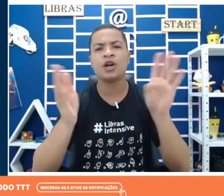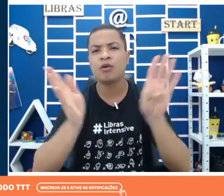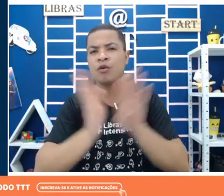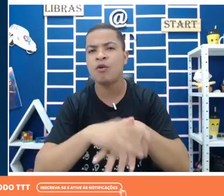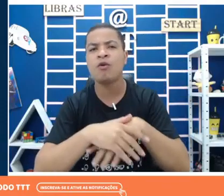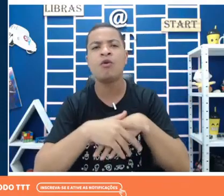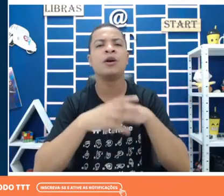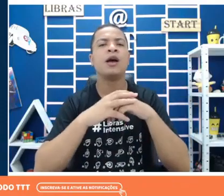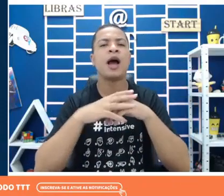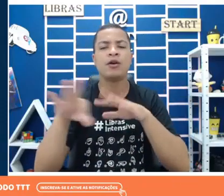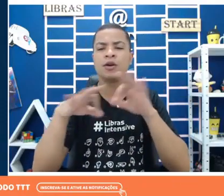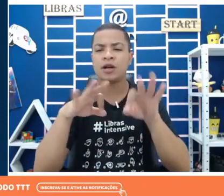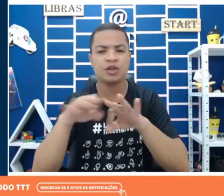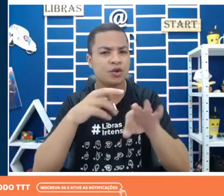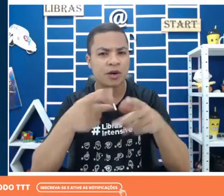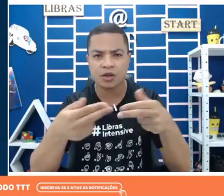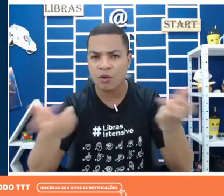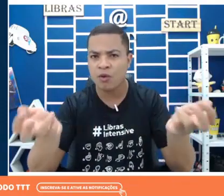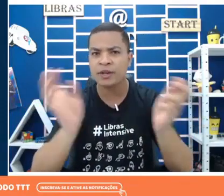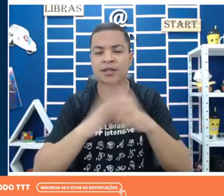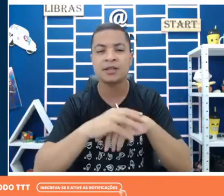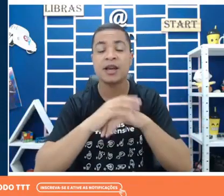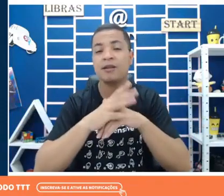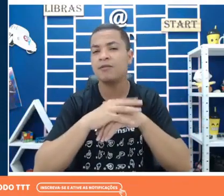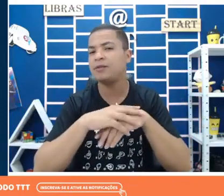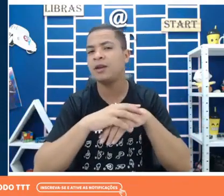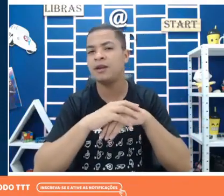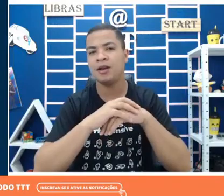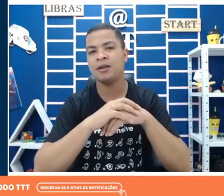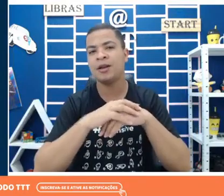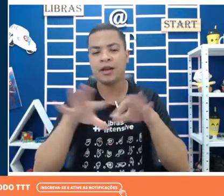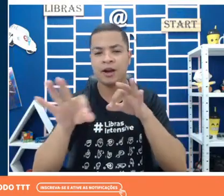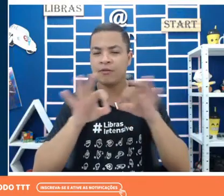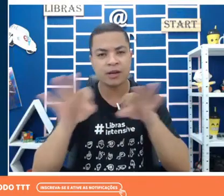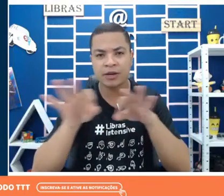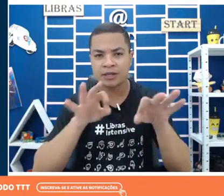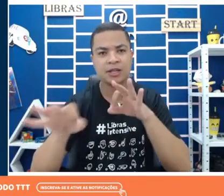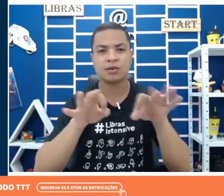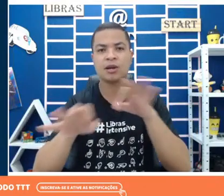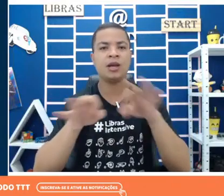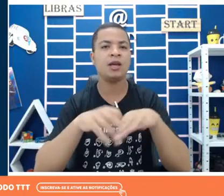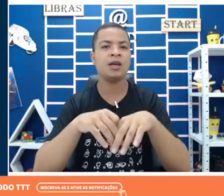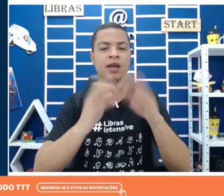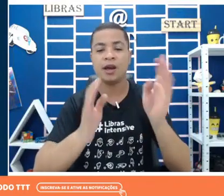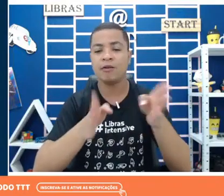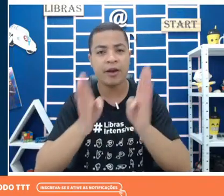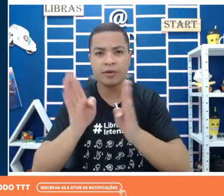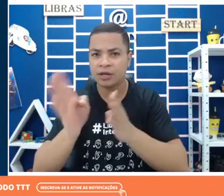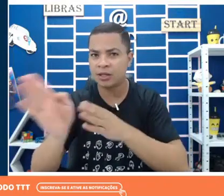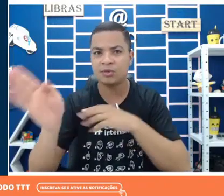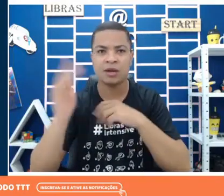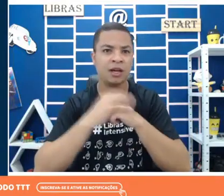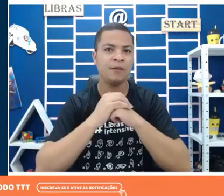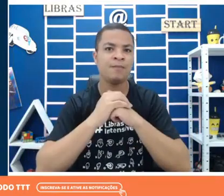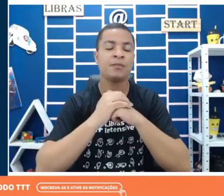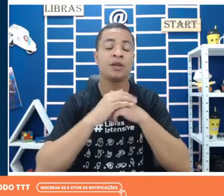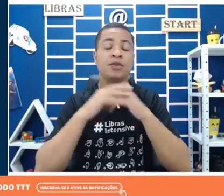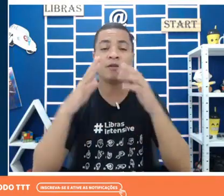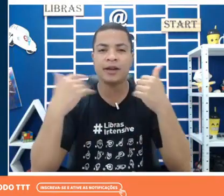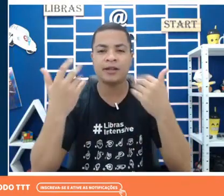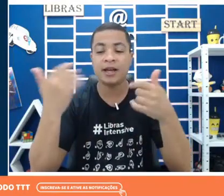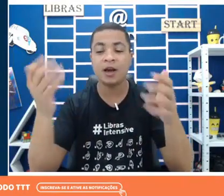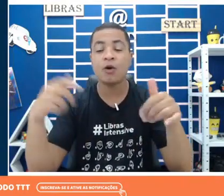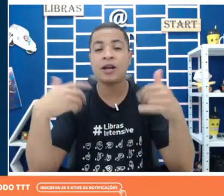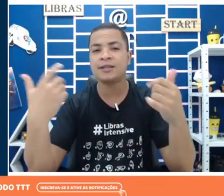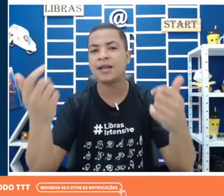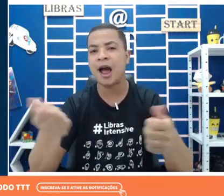carro, chegou, aí organizou as coisas, ele não vai entender. Ele não vai conhecer isso aqui, ele não vai conhecer isso aqui. Então